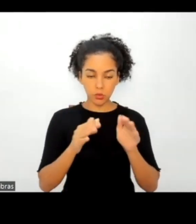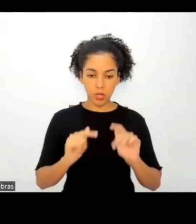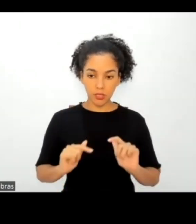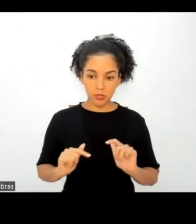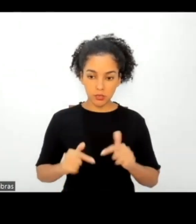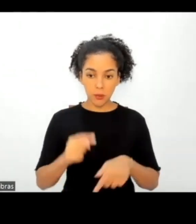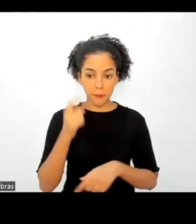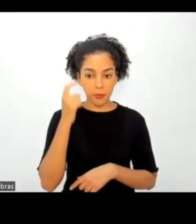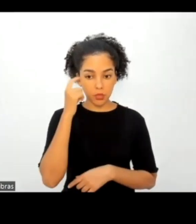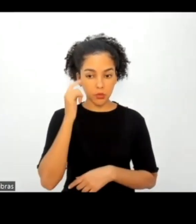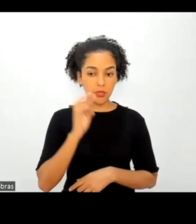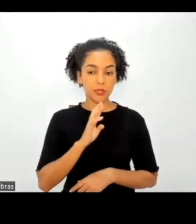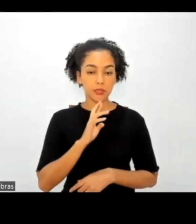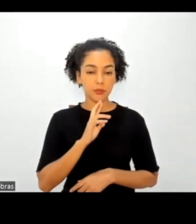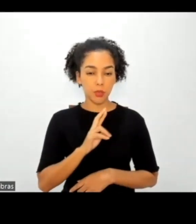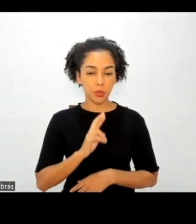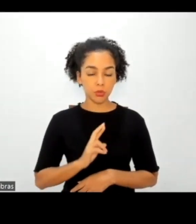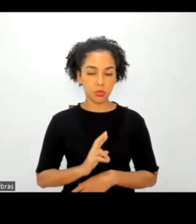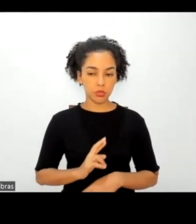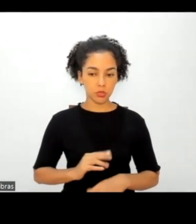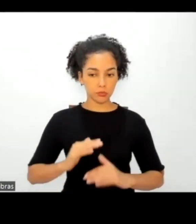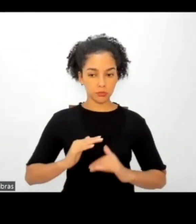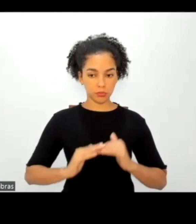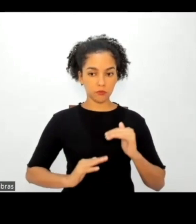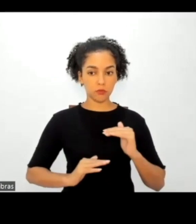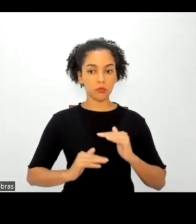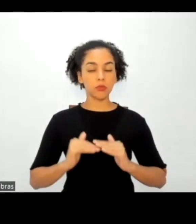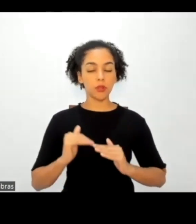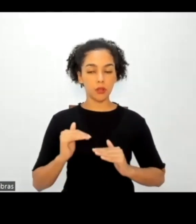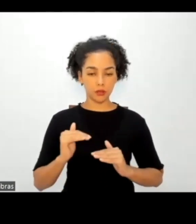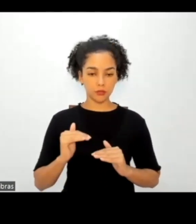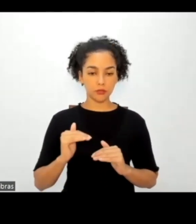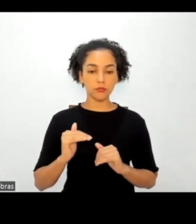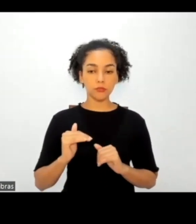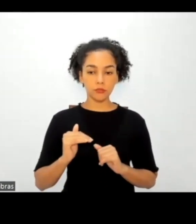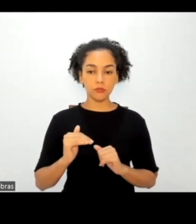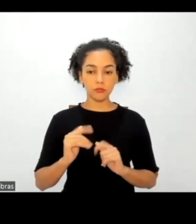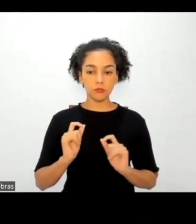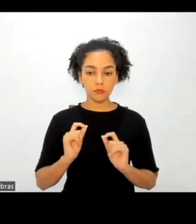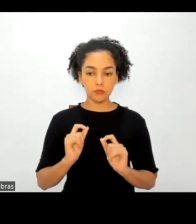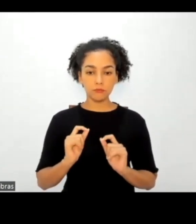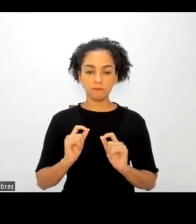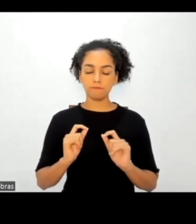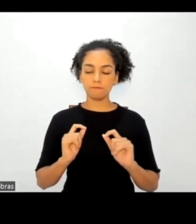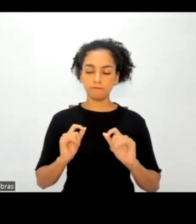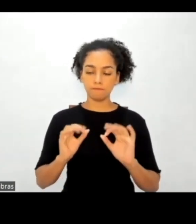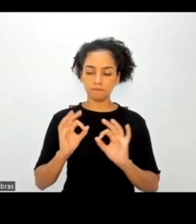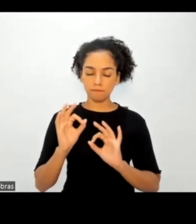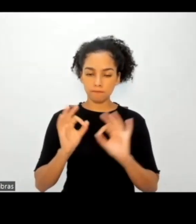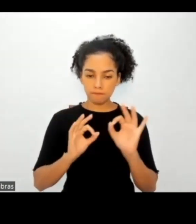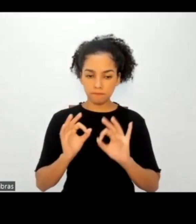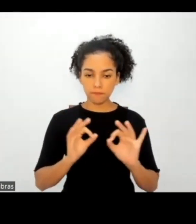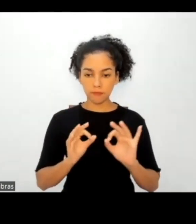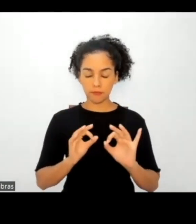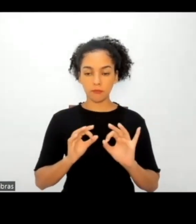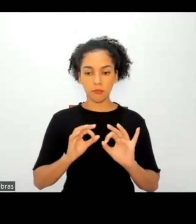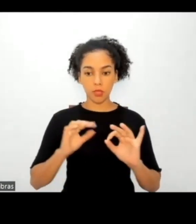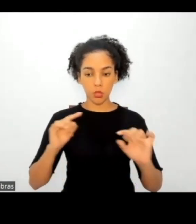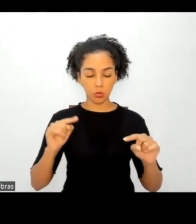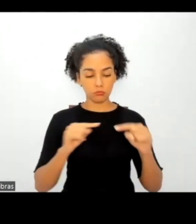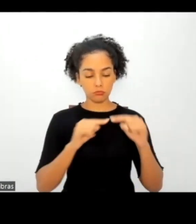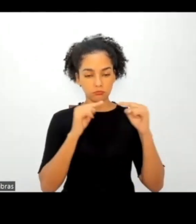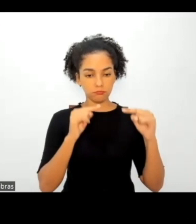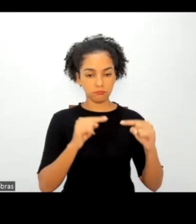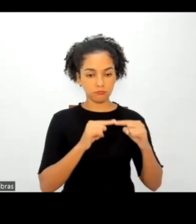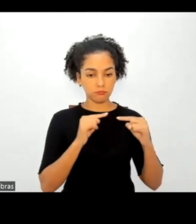nas, né, respostas profissionais, né, que estejam aí articuladas, né, e condizentes com a própria realidade, né, que